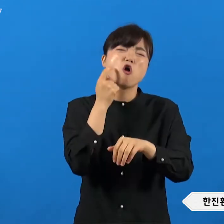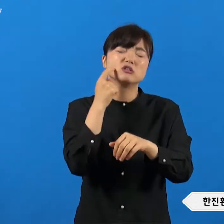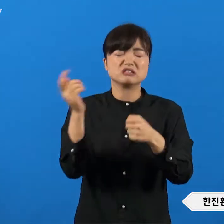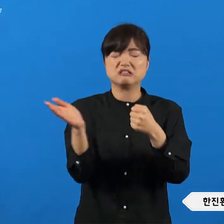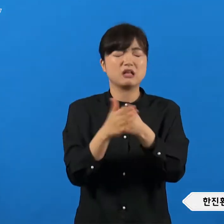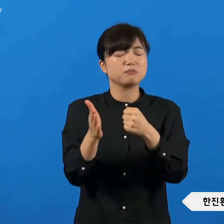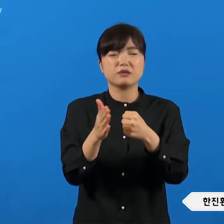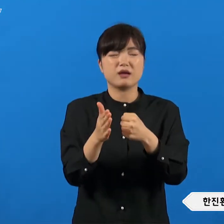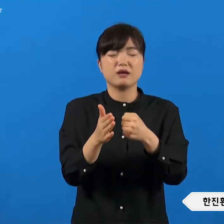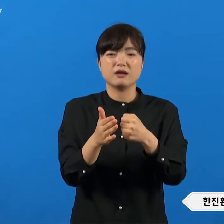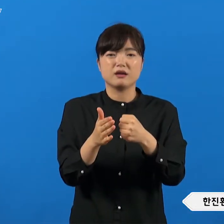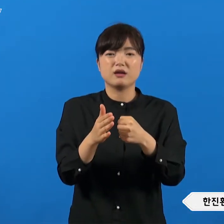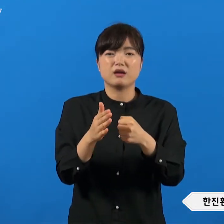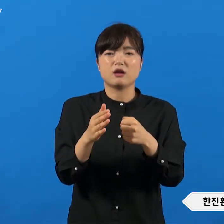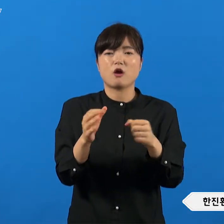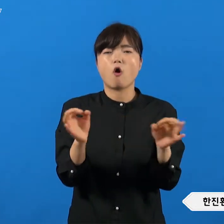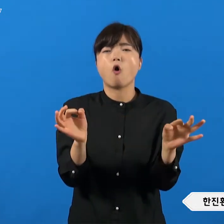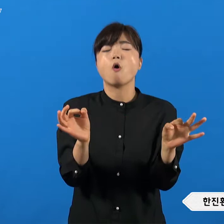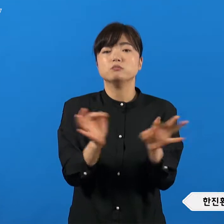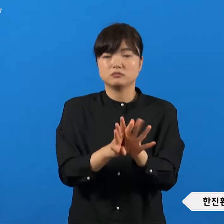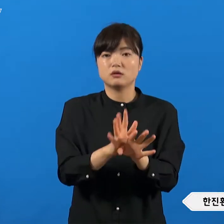거짓말이기 때문에 그렇습니다.